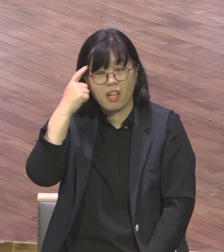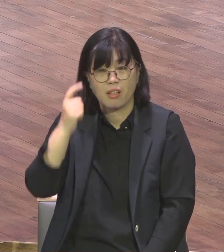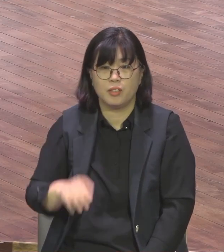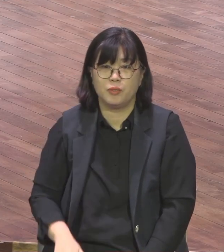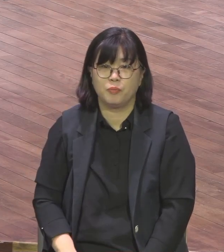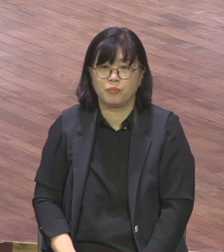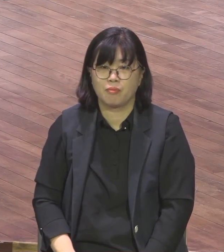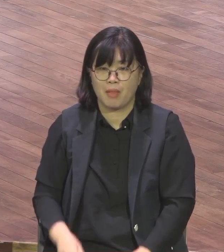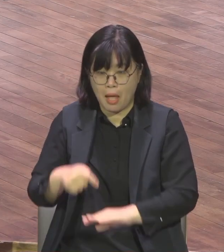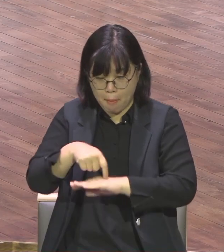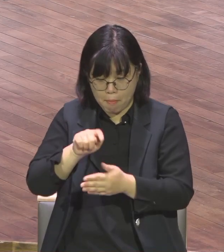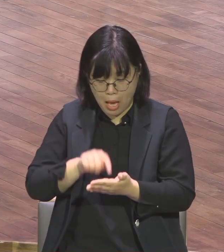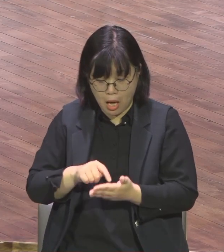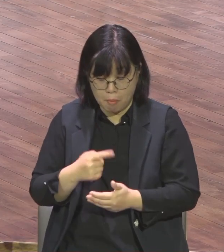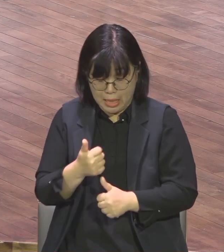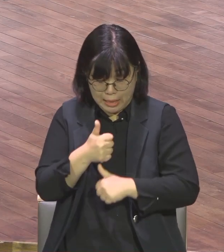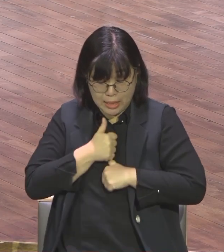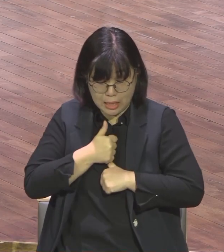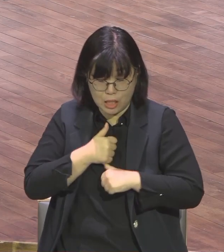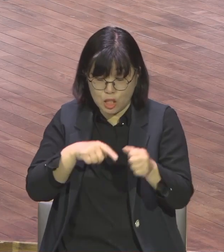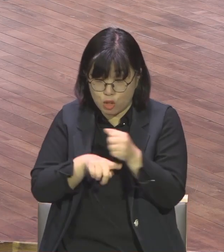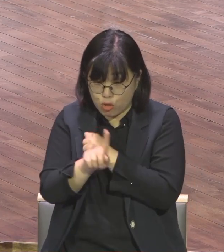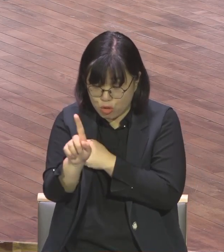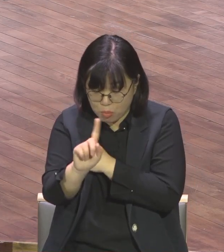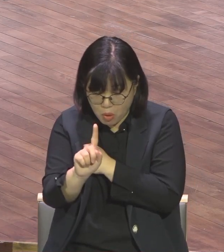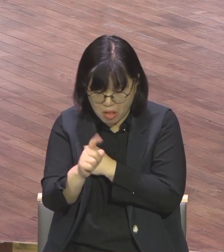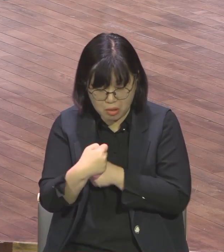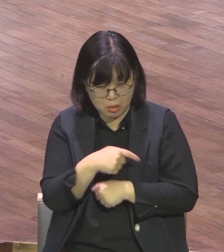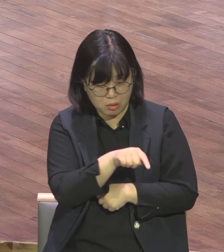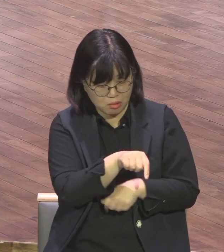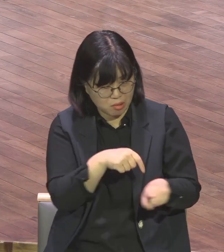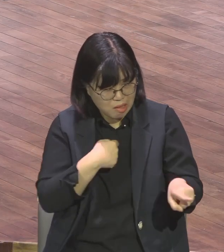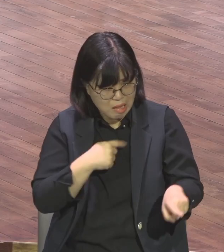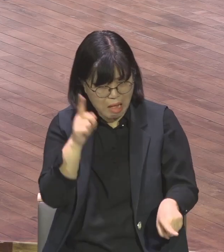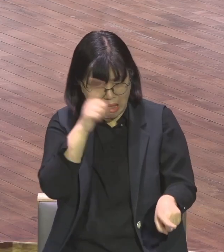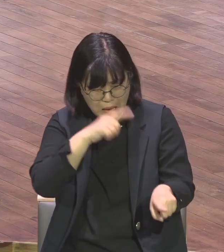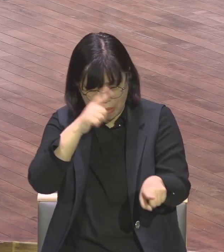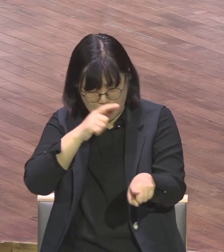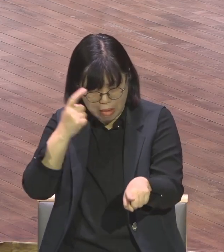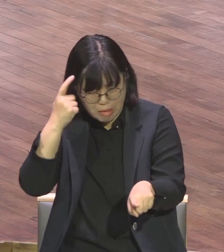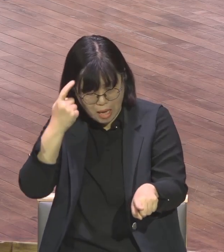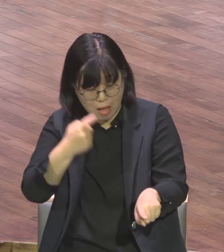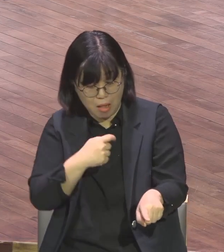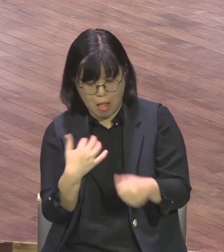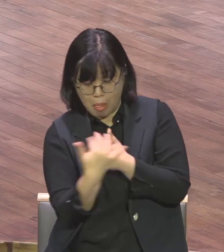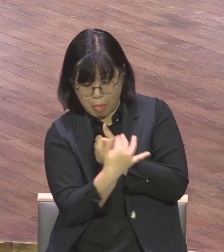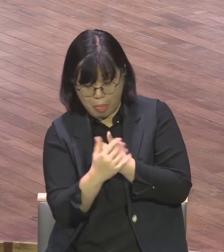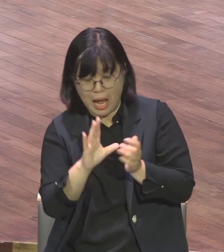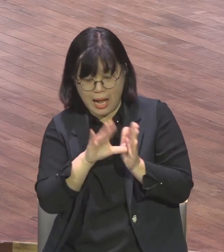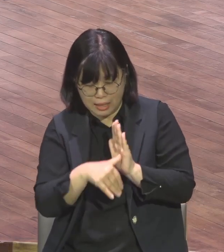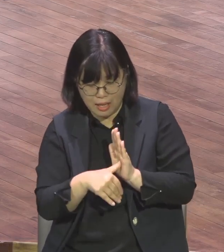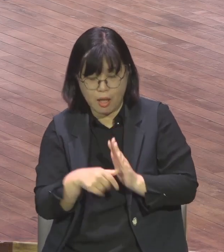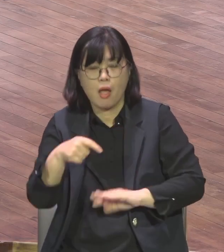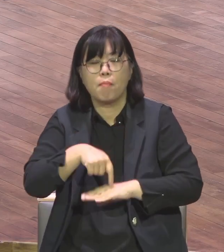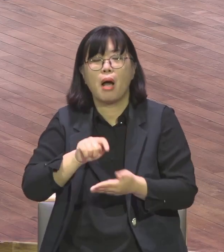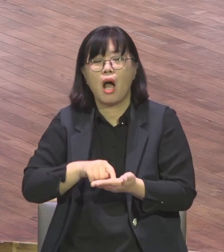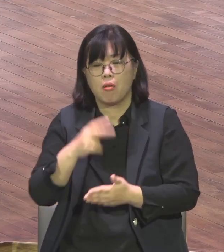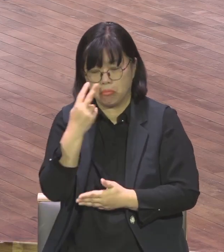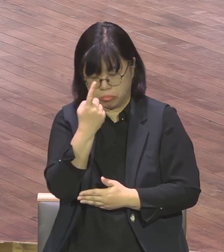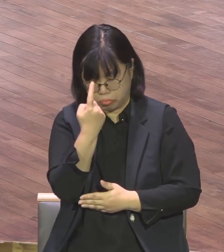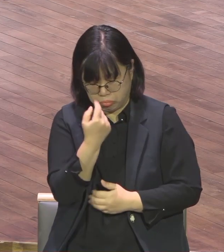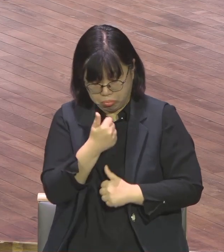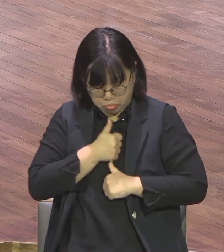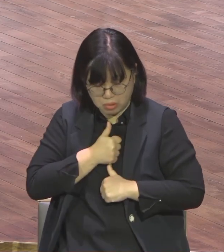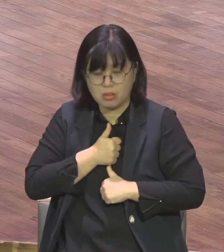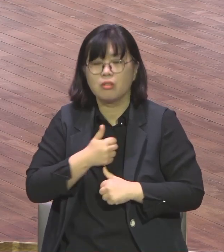것과 담대히 싸워 이기는 적극적 태도를 말합니다. 적극적 태도. 어렵지 않아요. 어떻게